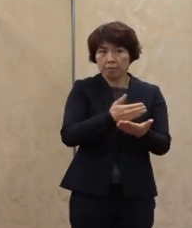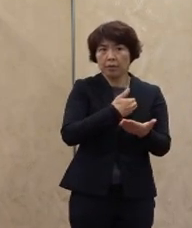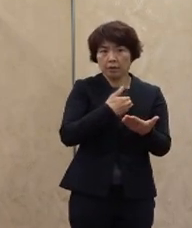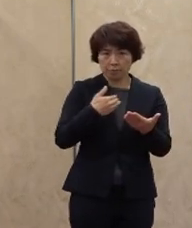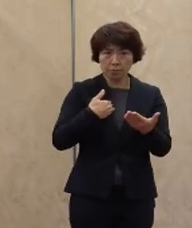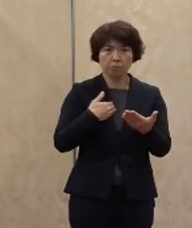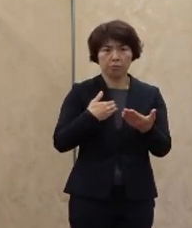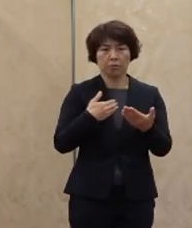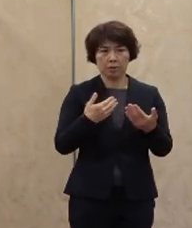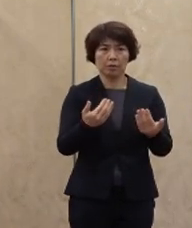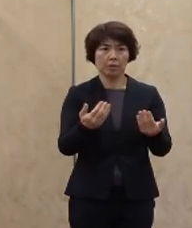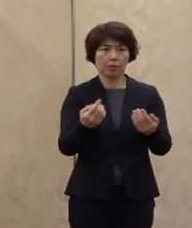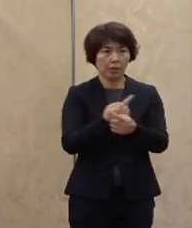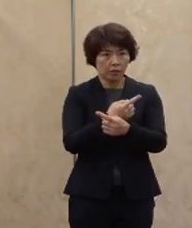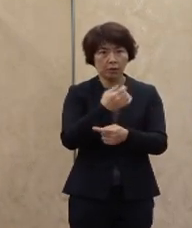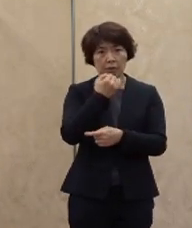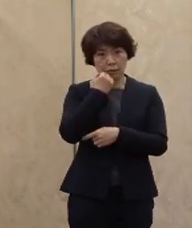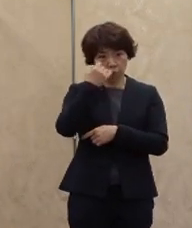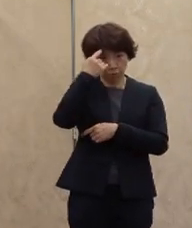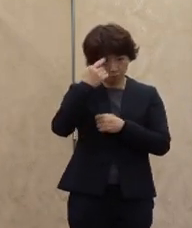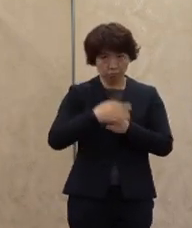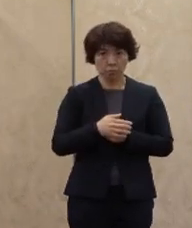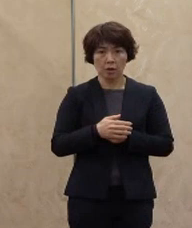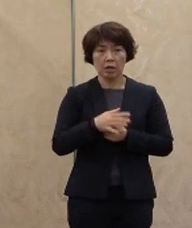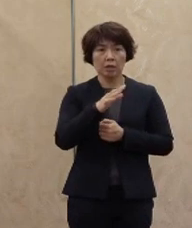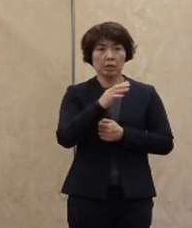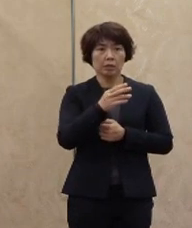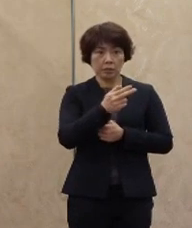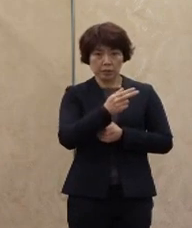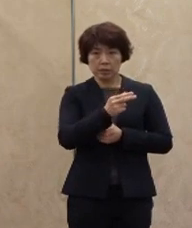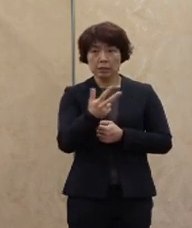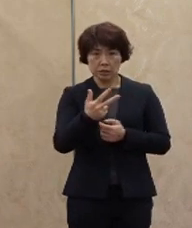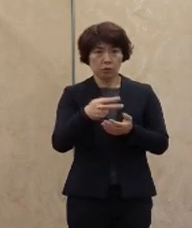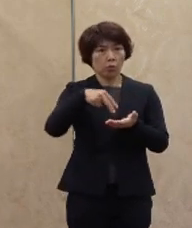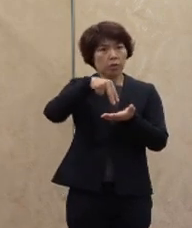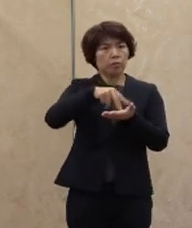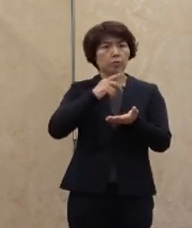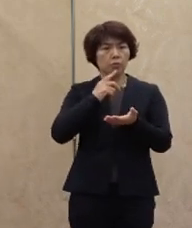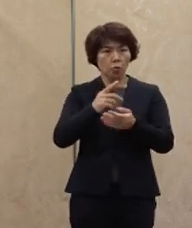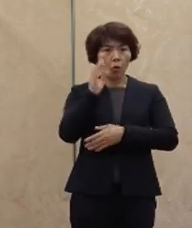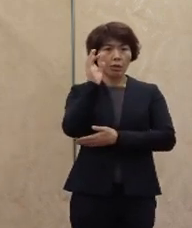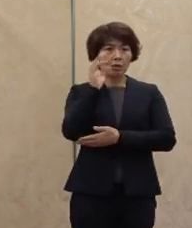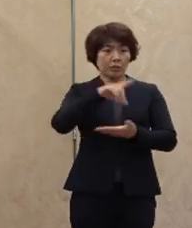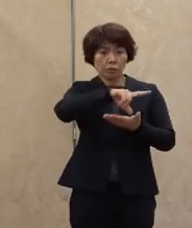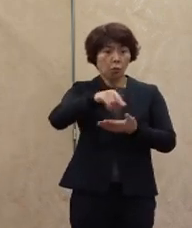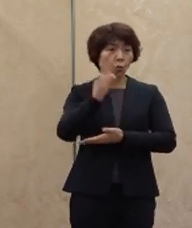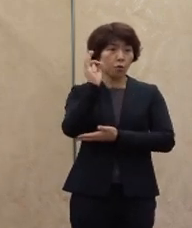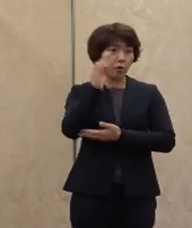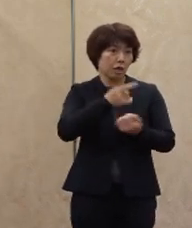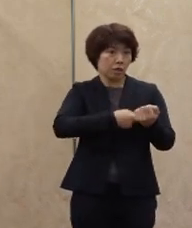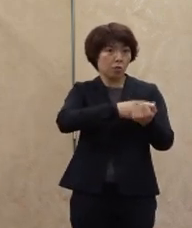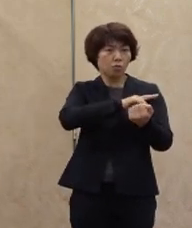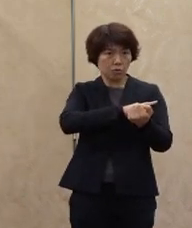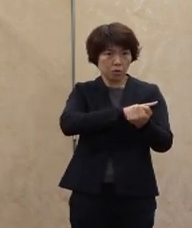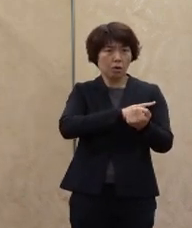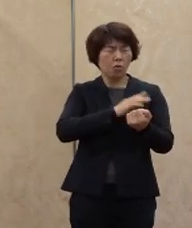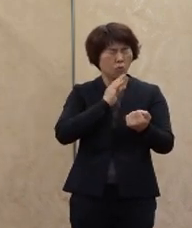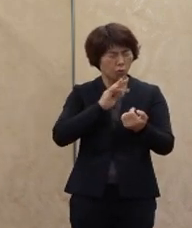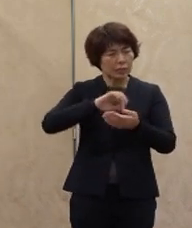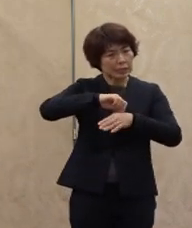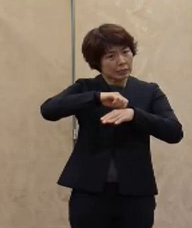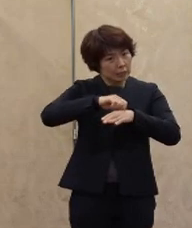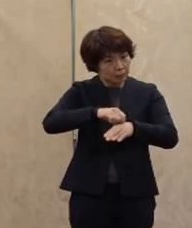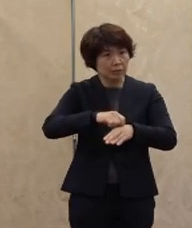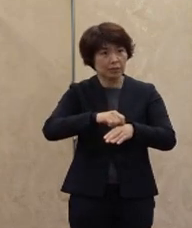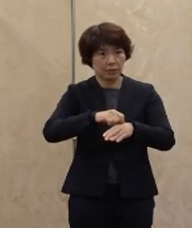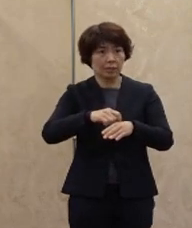ぱエリアによって違うから、ただその時に知事の立場として思うのはもう地方の財政力って本当に厳しい中でやってるんです。